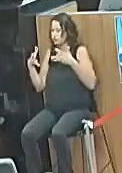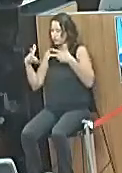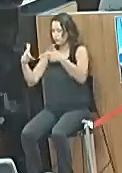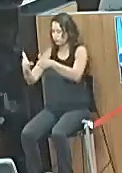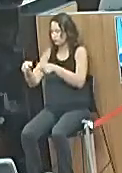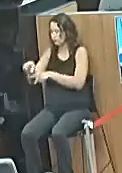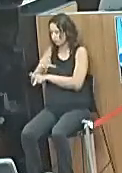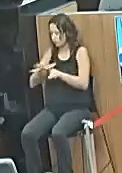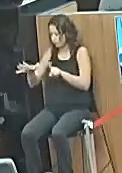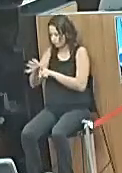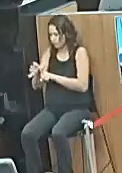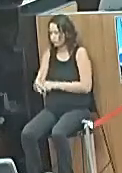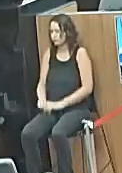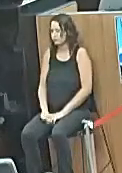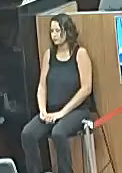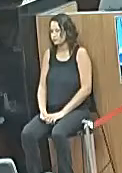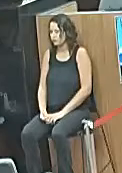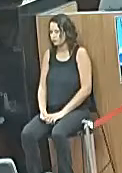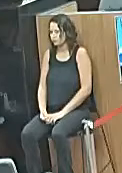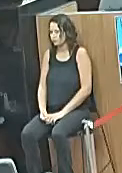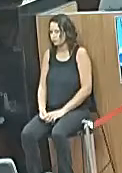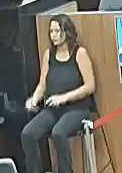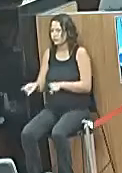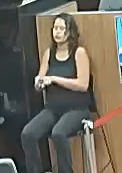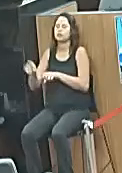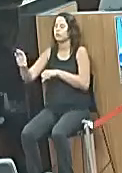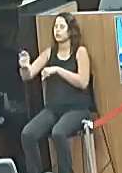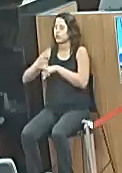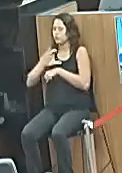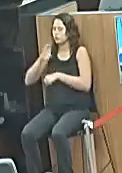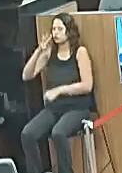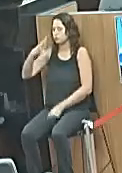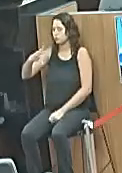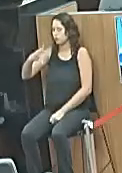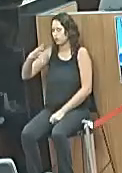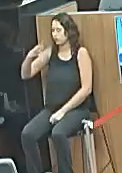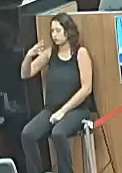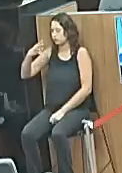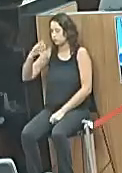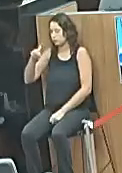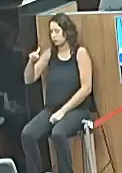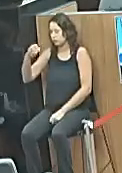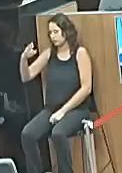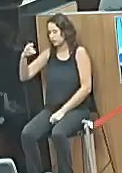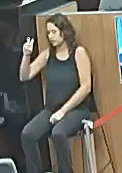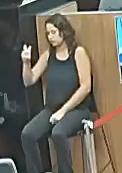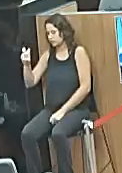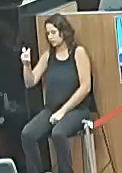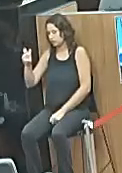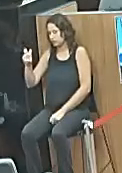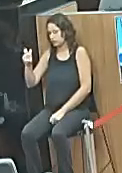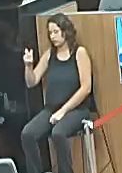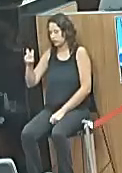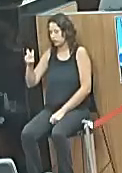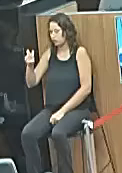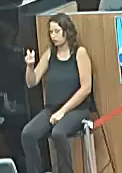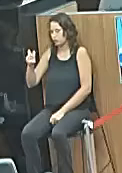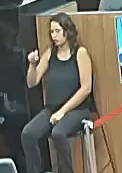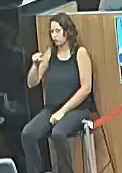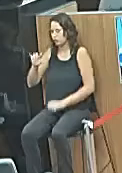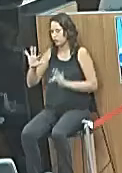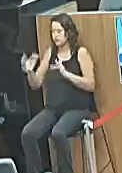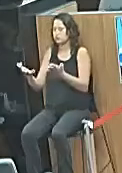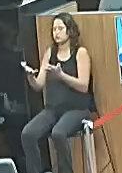todas aporte de recursos na ação quatro 64 365 ações de educação profissional do programa